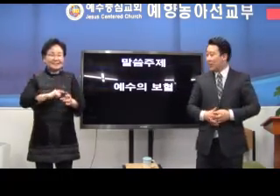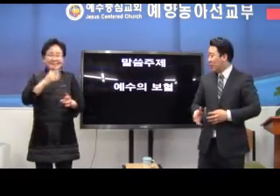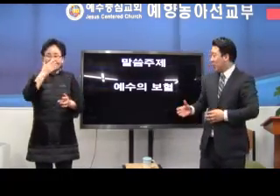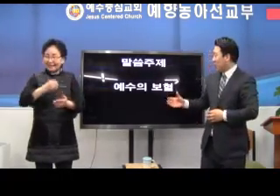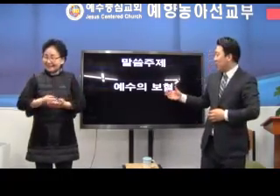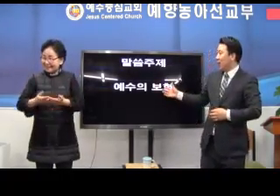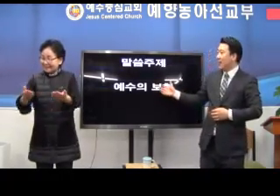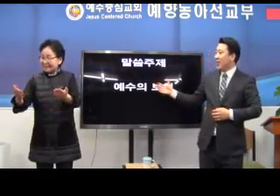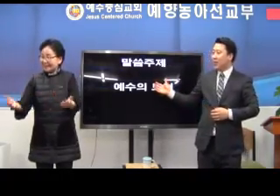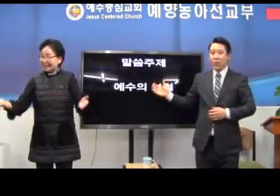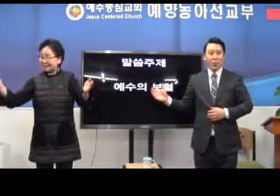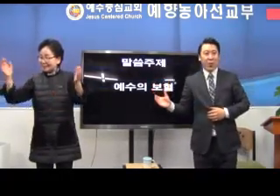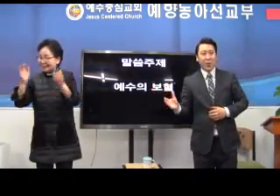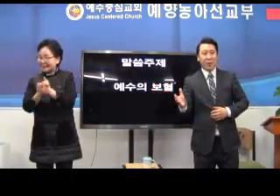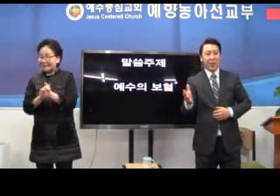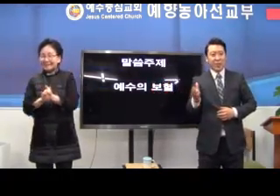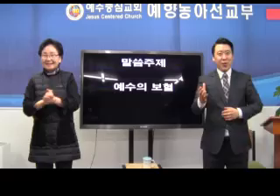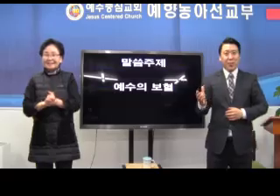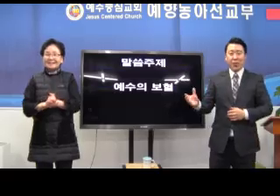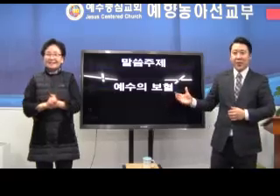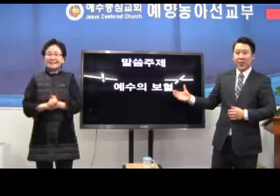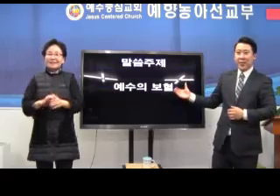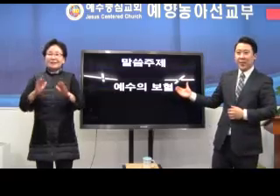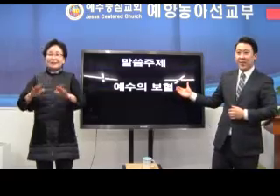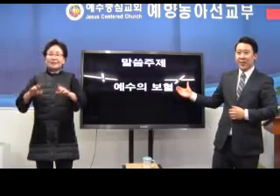말씀의 제목은 예수의 보혈입니다. 예수의 보혈.